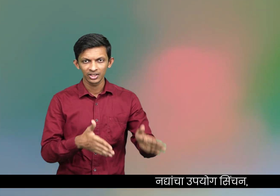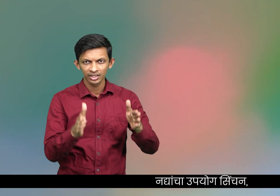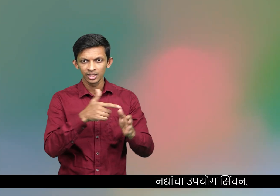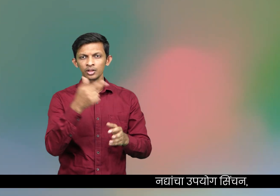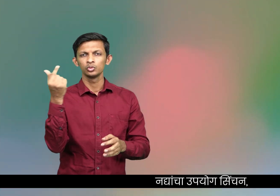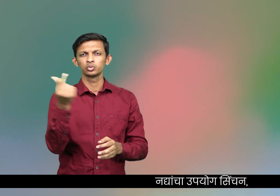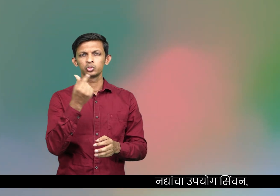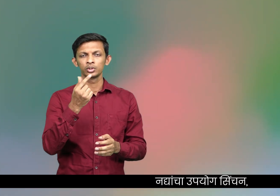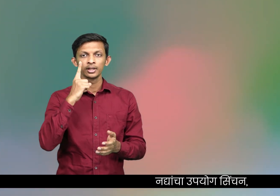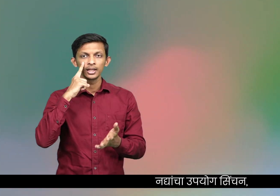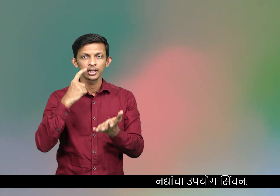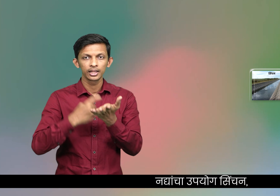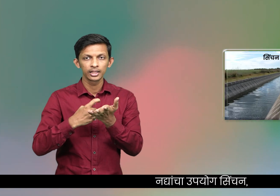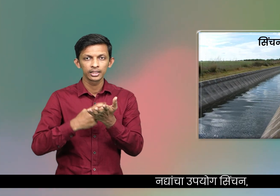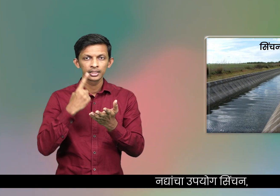नद्यांचा उपयोग सिंचन,